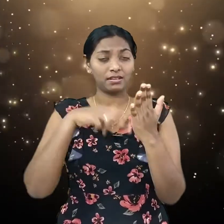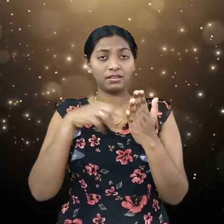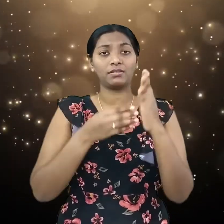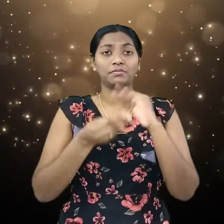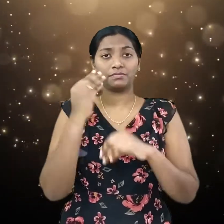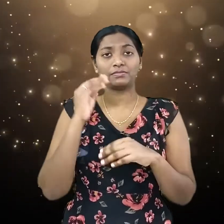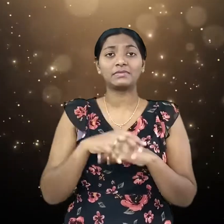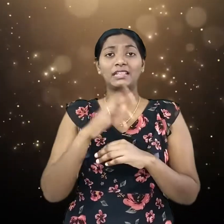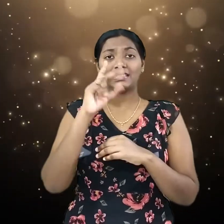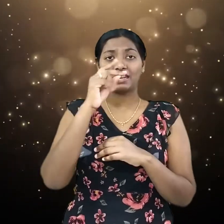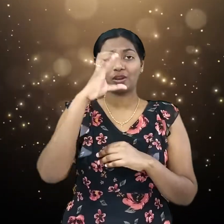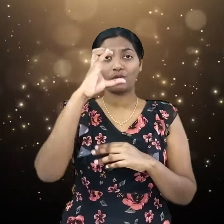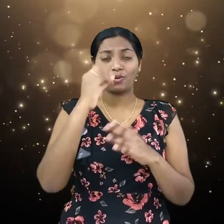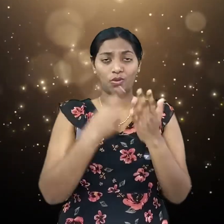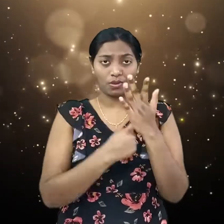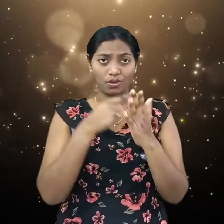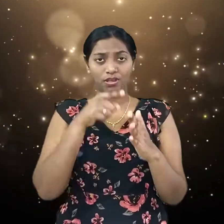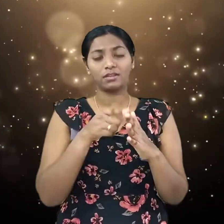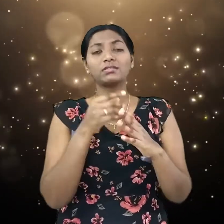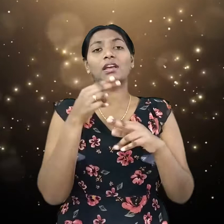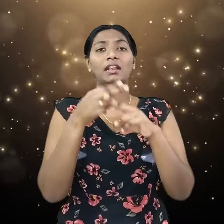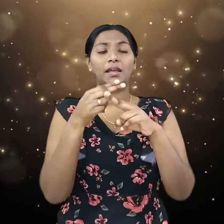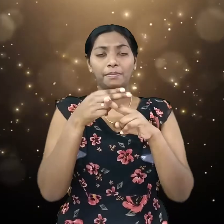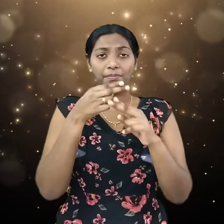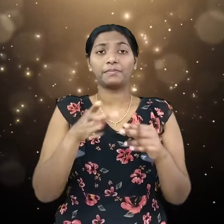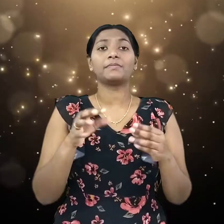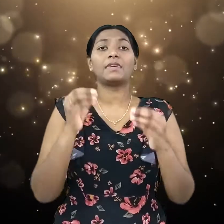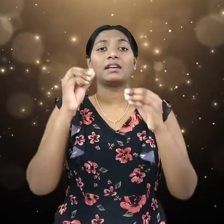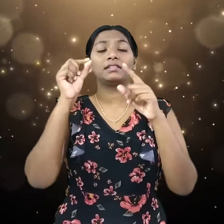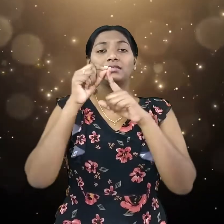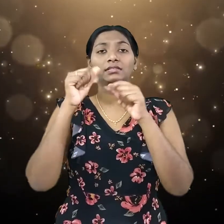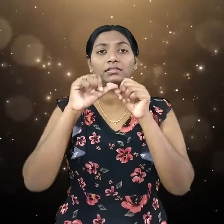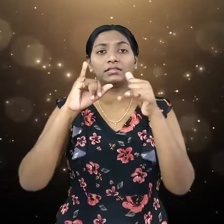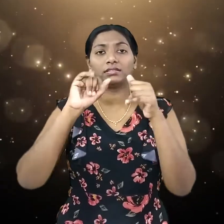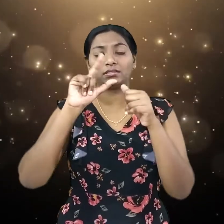हैं, 2 कुरिन्थियों अध्याय 4:6, भजन संहिता अध्याय